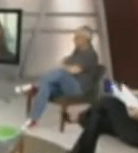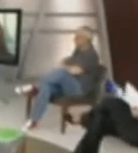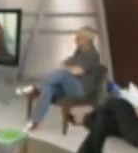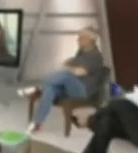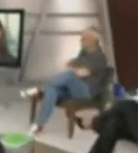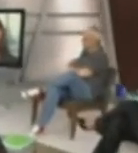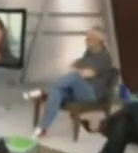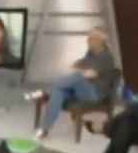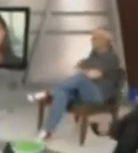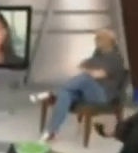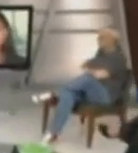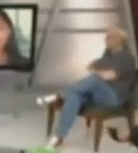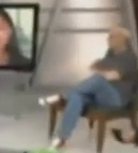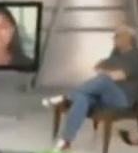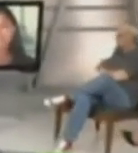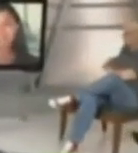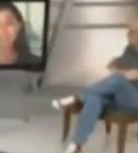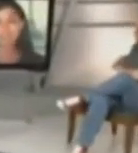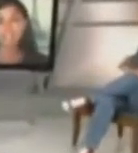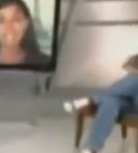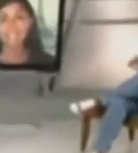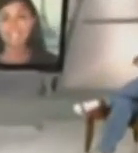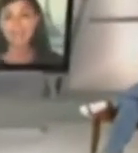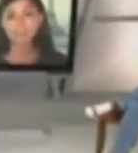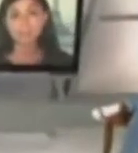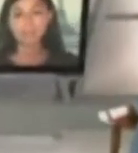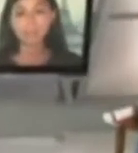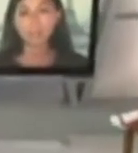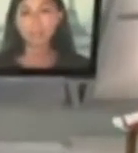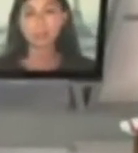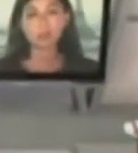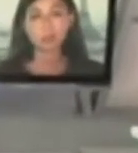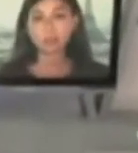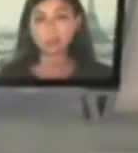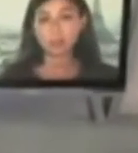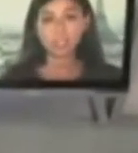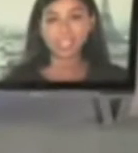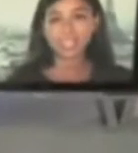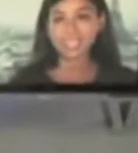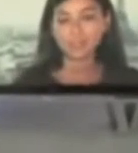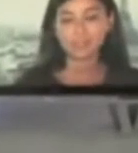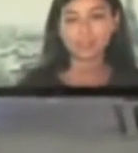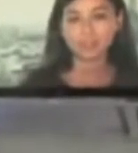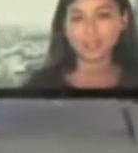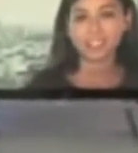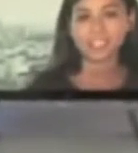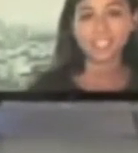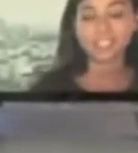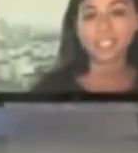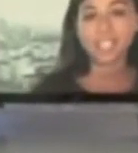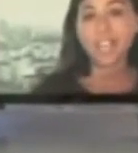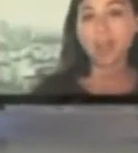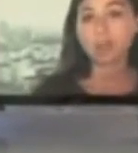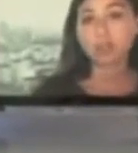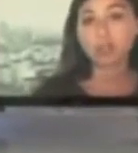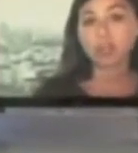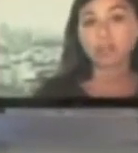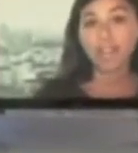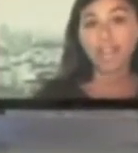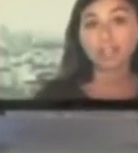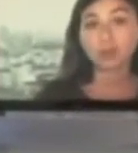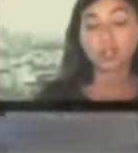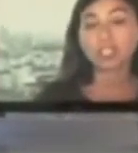você. Pois é, Maria, o assunto está na capa de praticamente todos os jornais e revistas franceses.